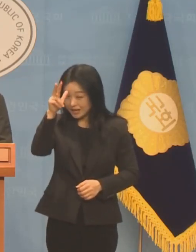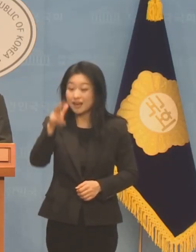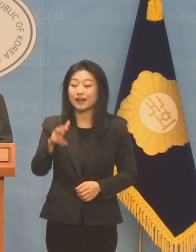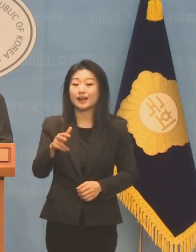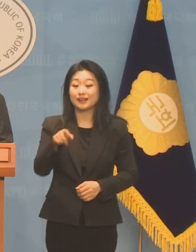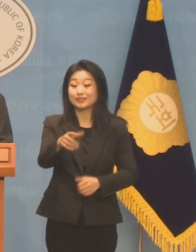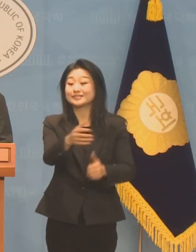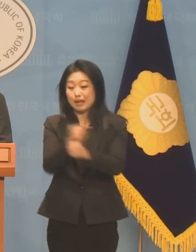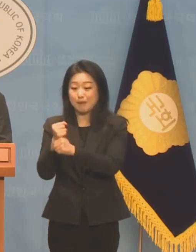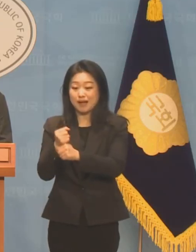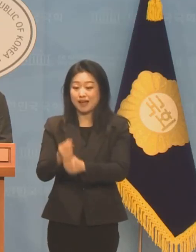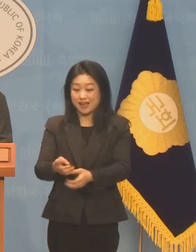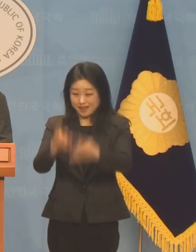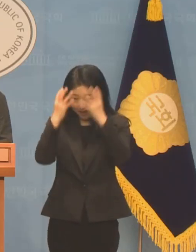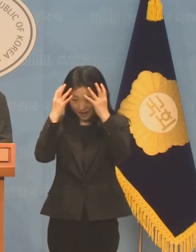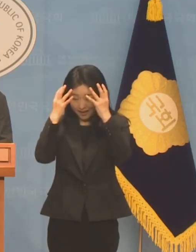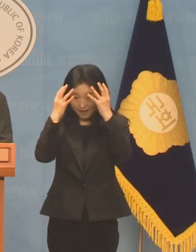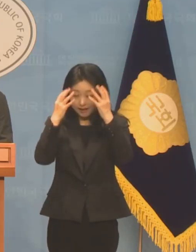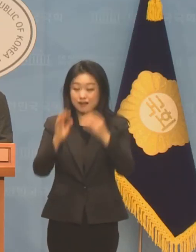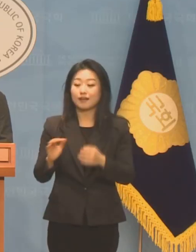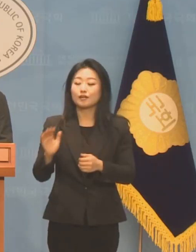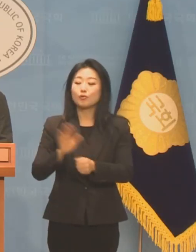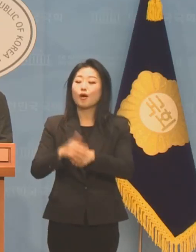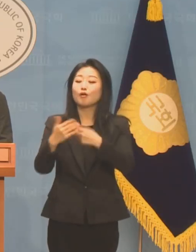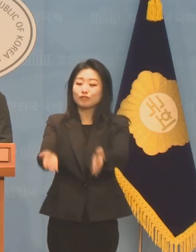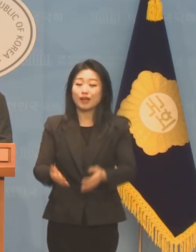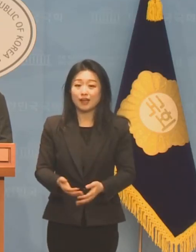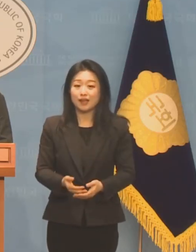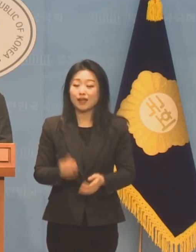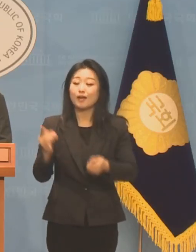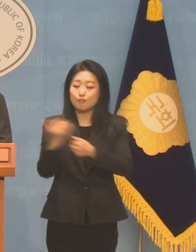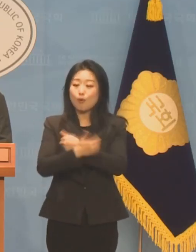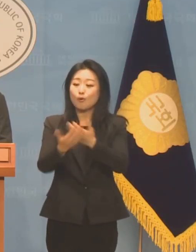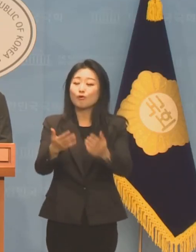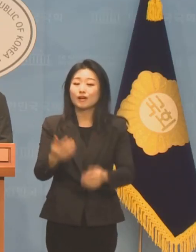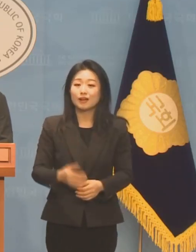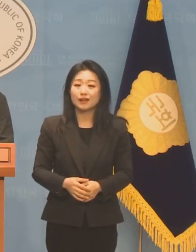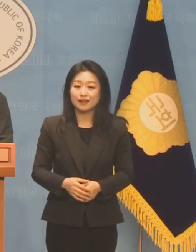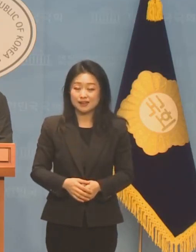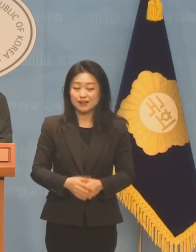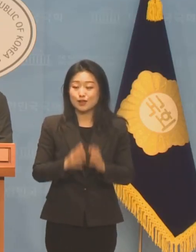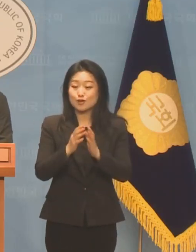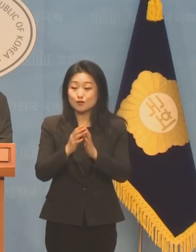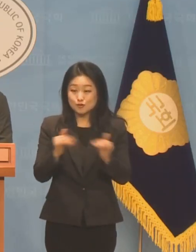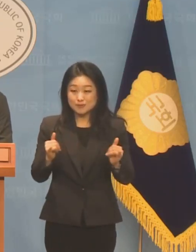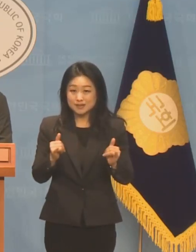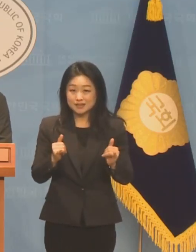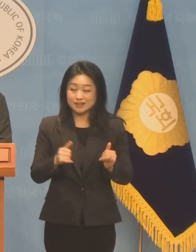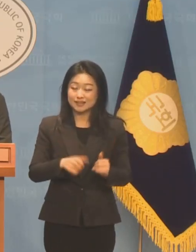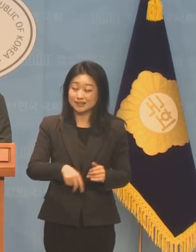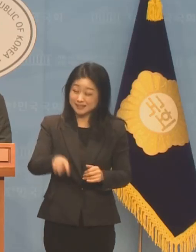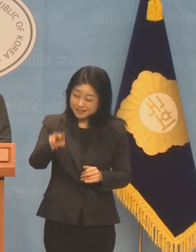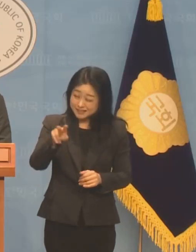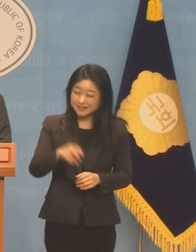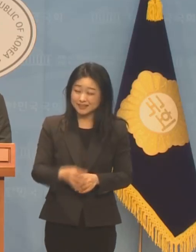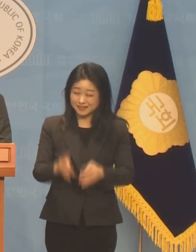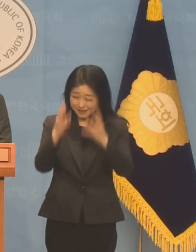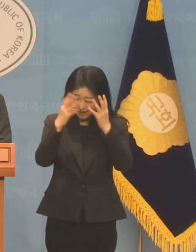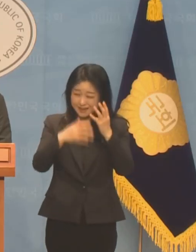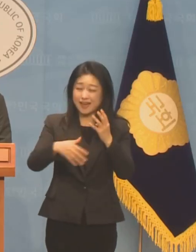책임지고 보장할 테니 무엇보다 우리 국민들이 보증할 터이니 쓸데없는 걱정일랑